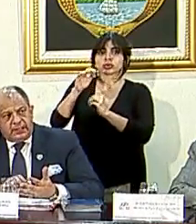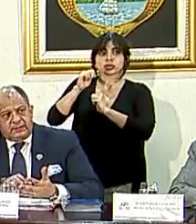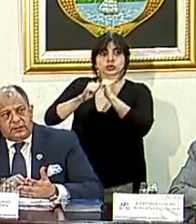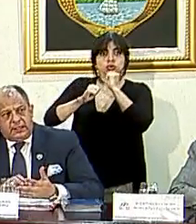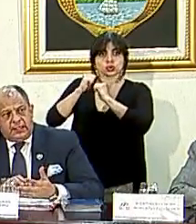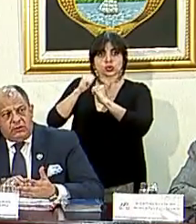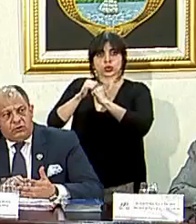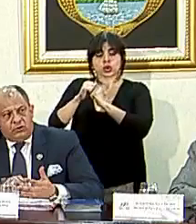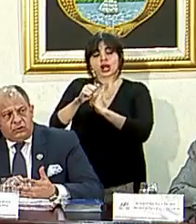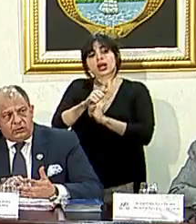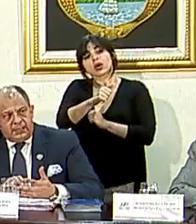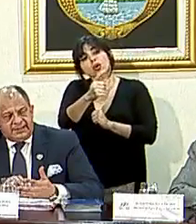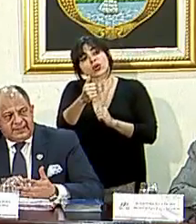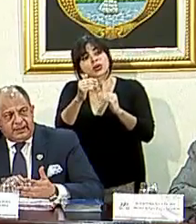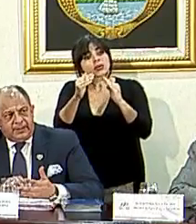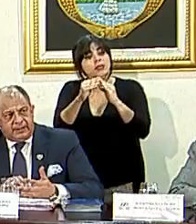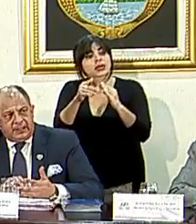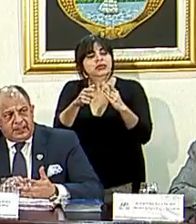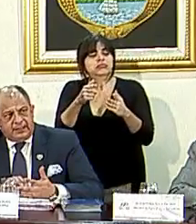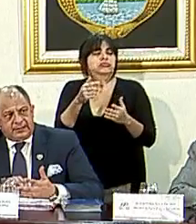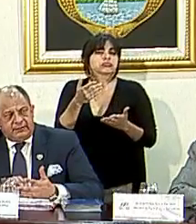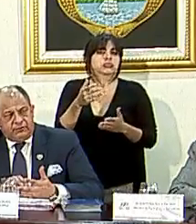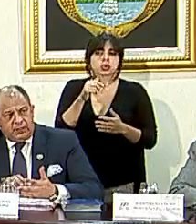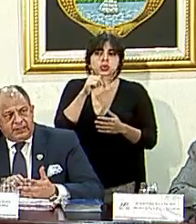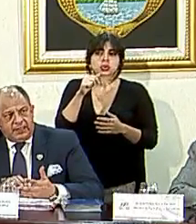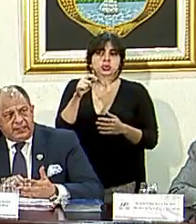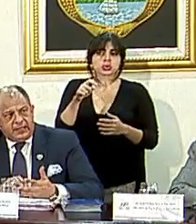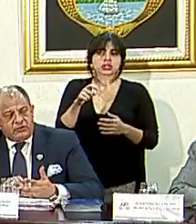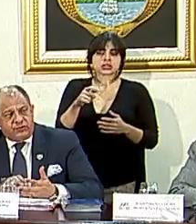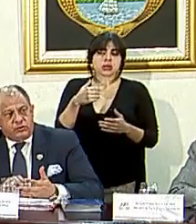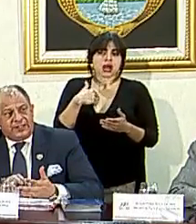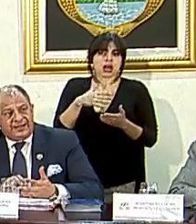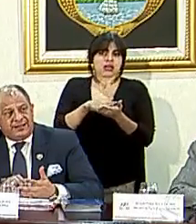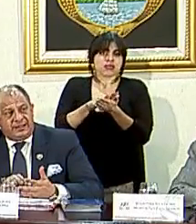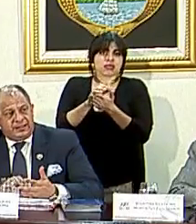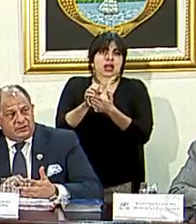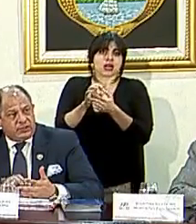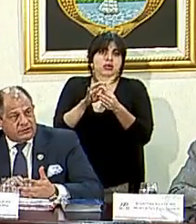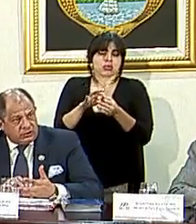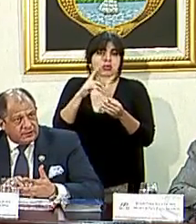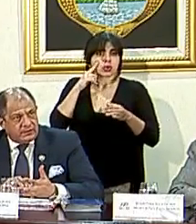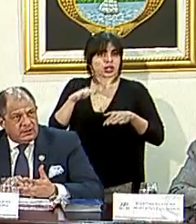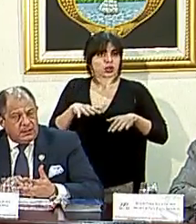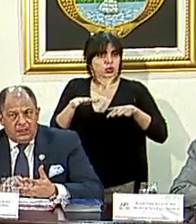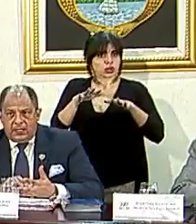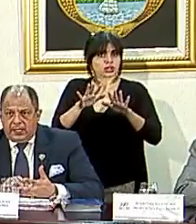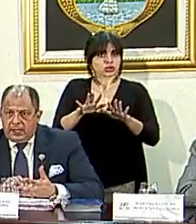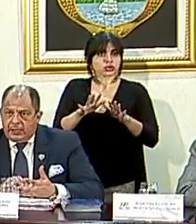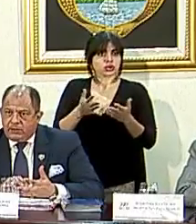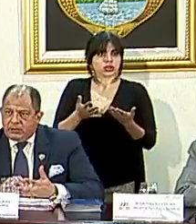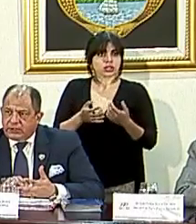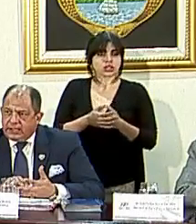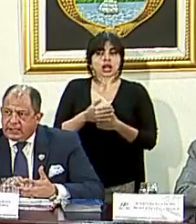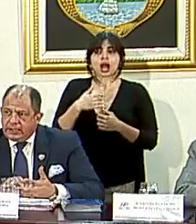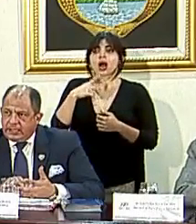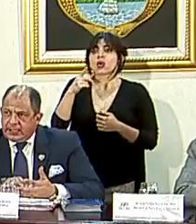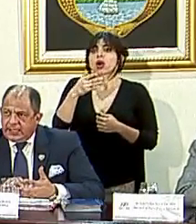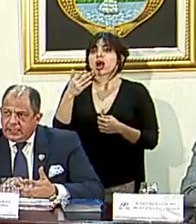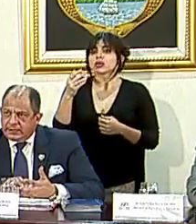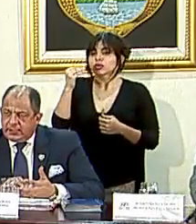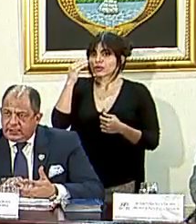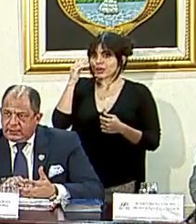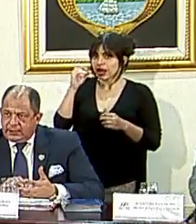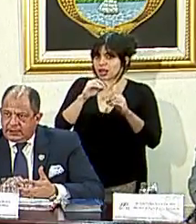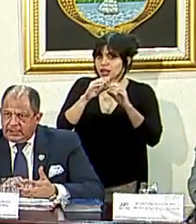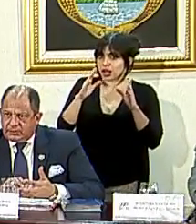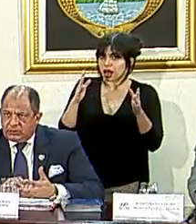y otras que no necesariamente tienen daños resultantes de las inundaciones. Hay una cosa que hay que tener clara, y